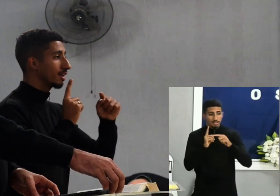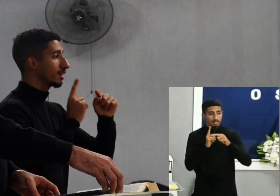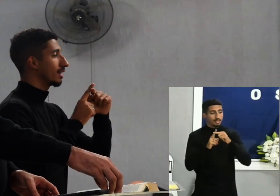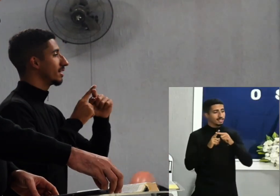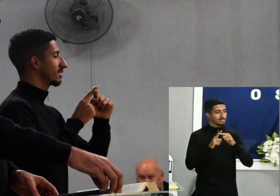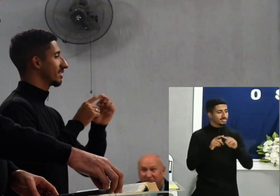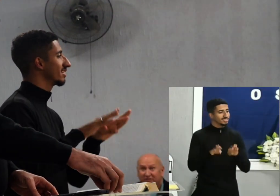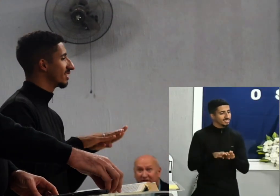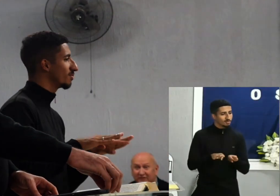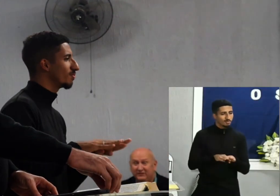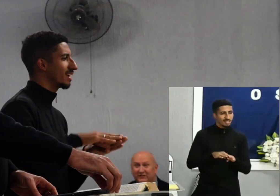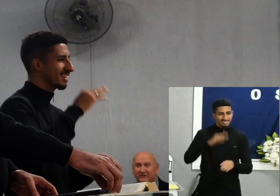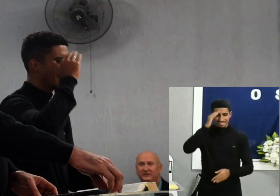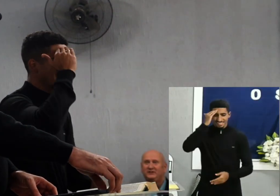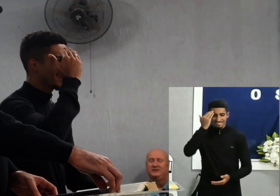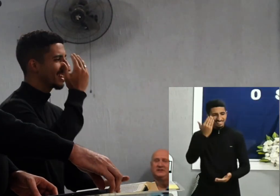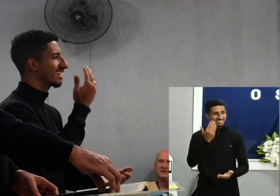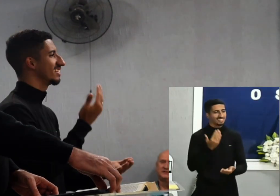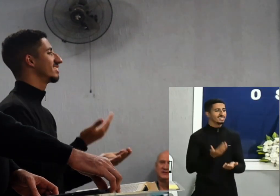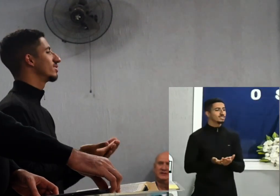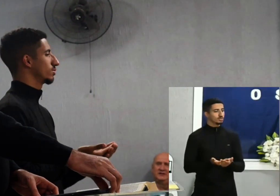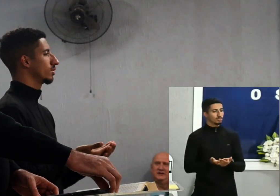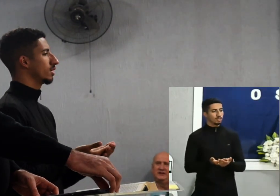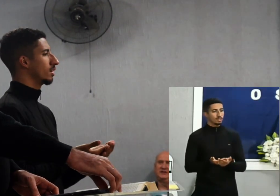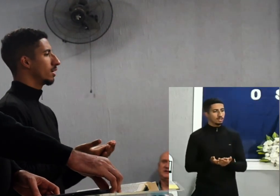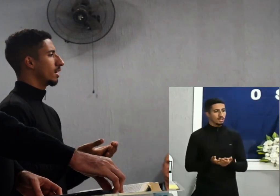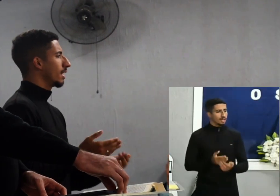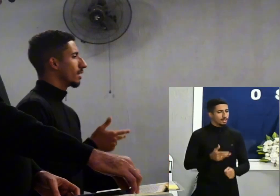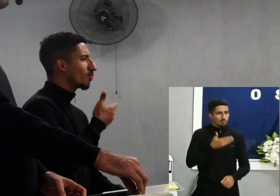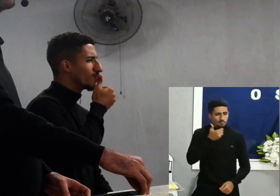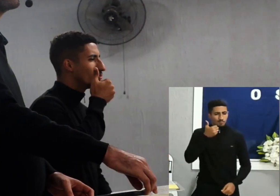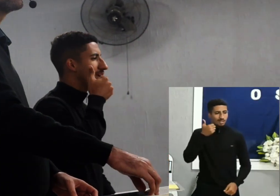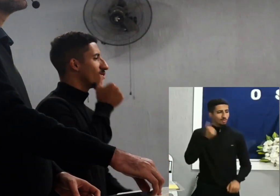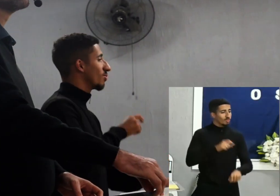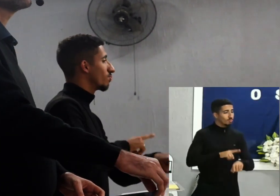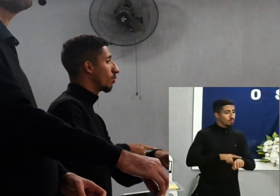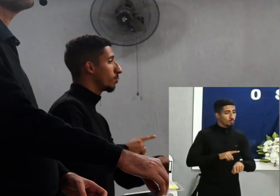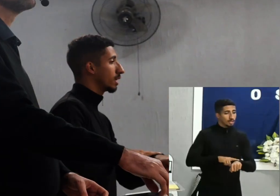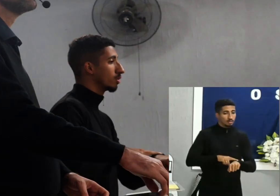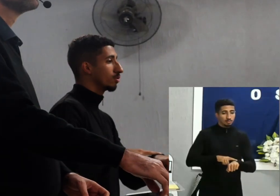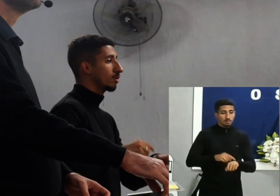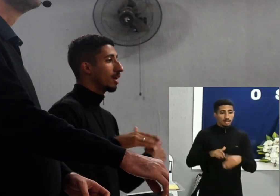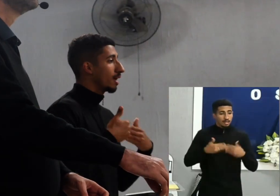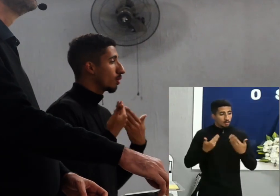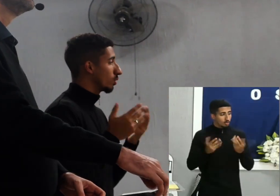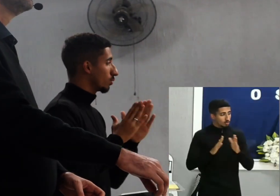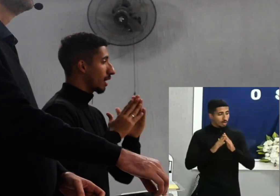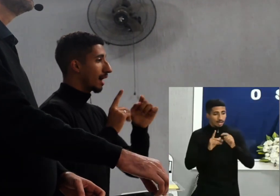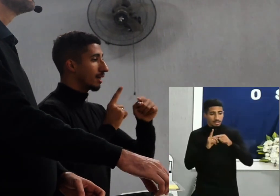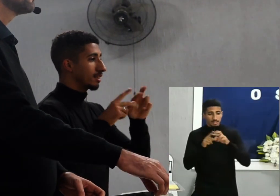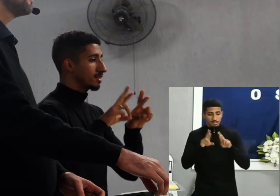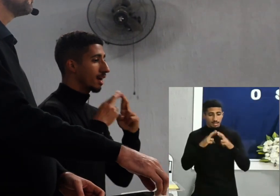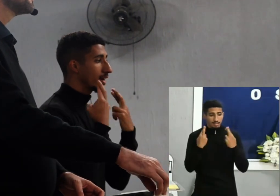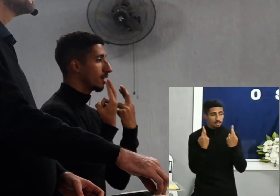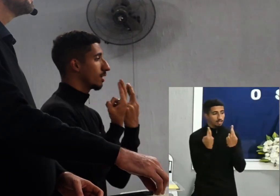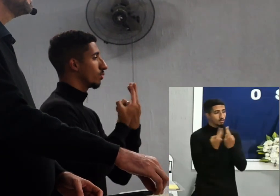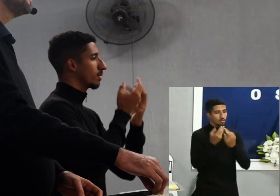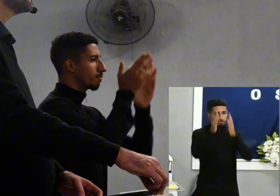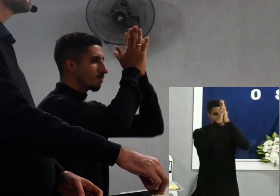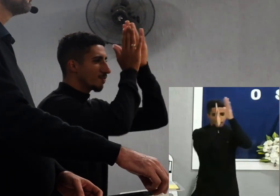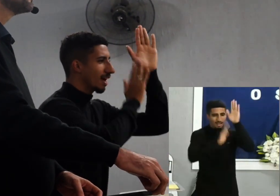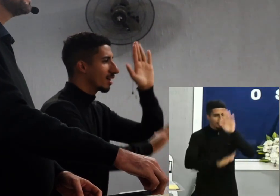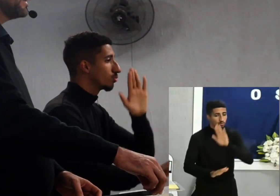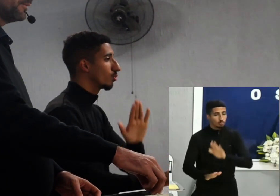ponto alto da igreja é quando ela se reúne para adorar o seu Deus, o seu Salvador, né? Isso é algo